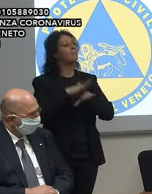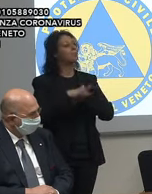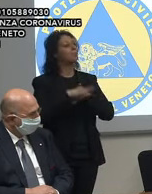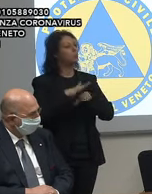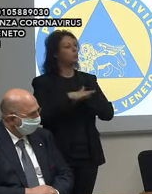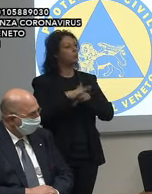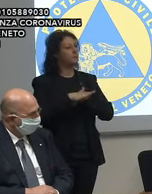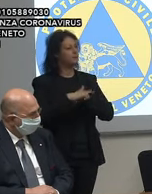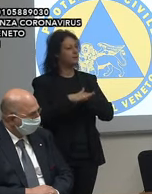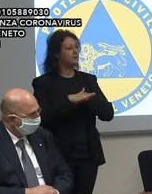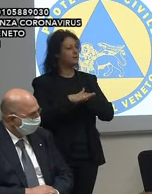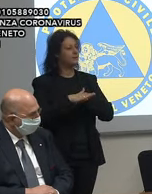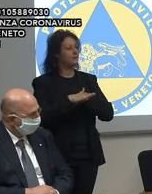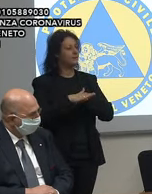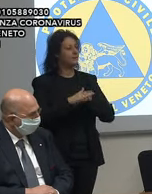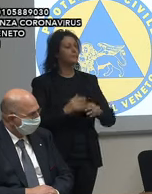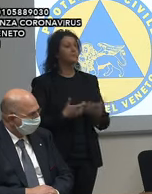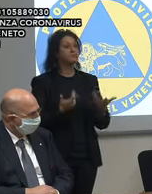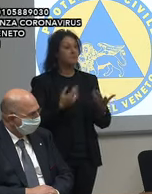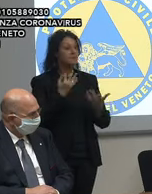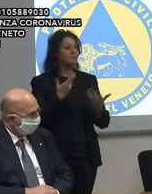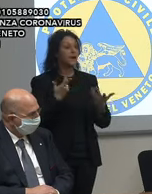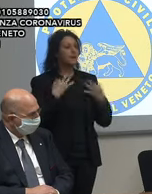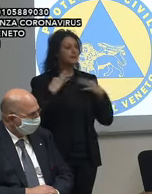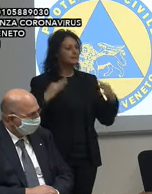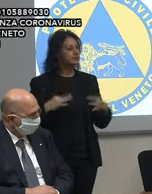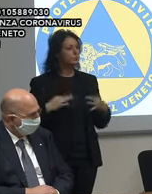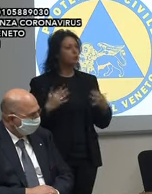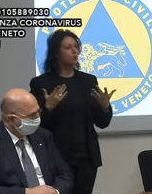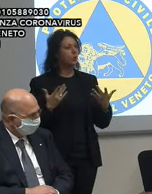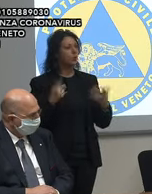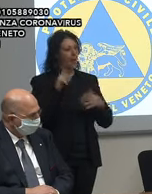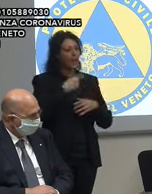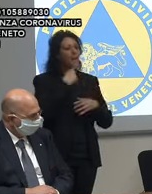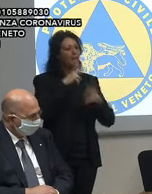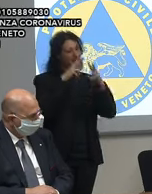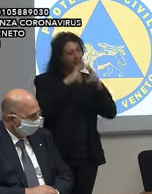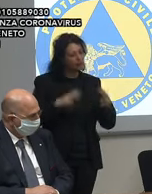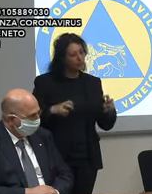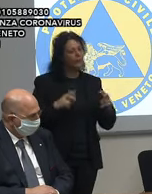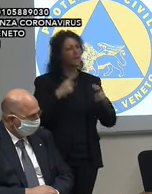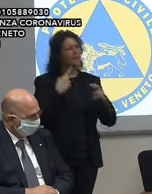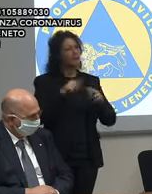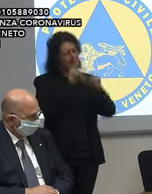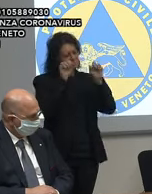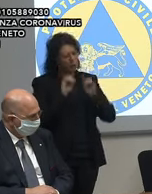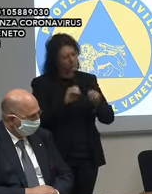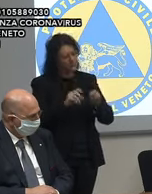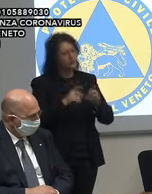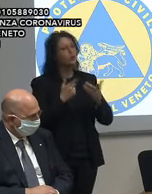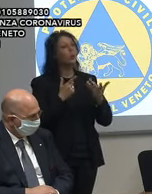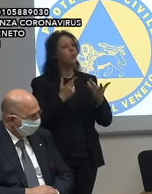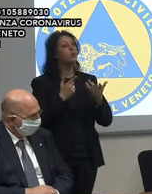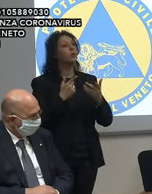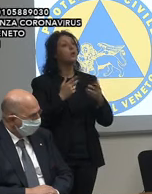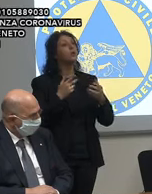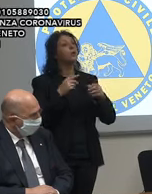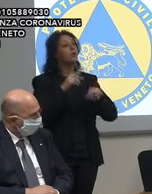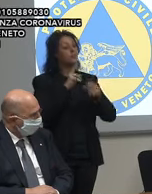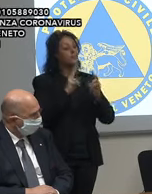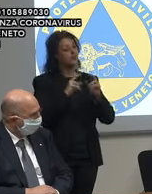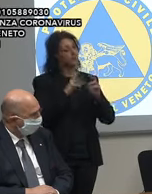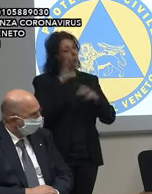sanitarie. E quell'istituzione che è di ricerca, di formazione anche sanitaria, che l'università, hanno lavorato assieme.